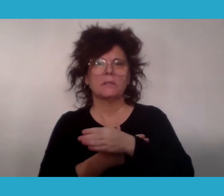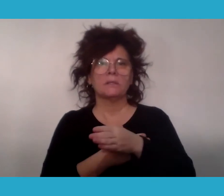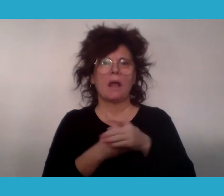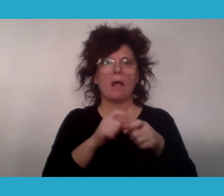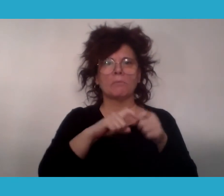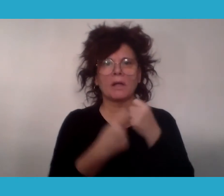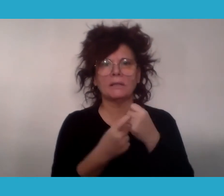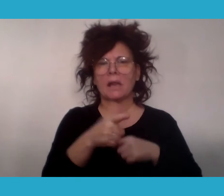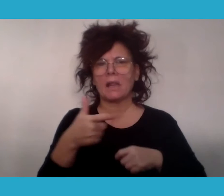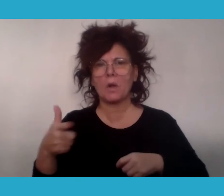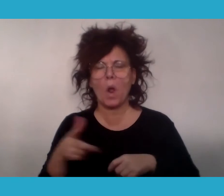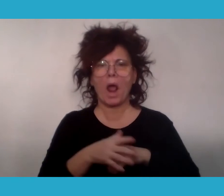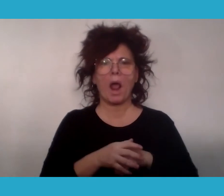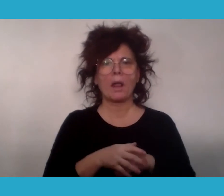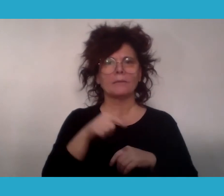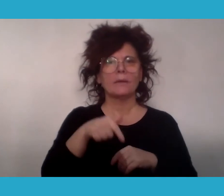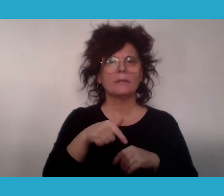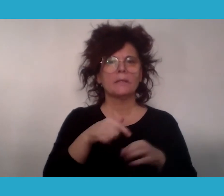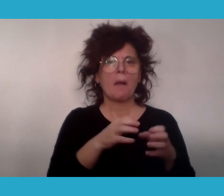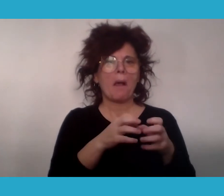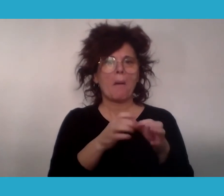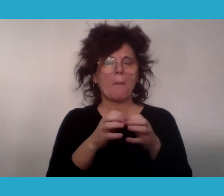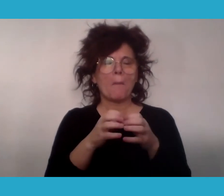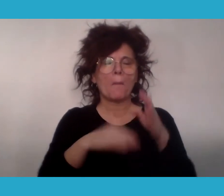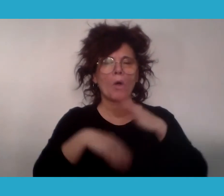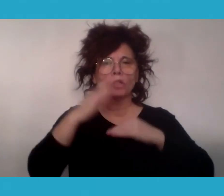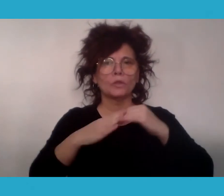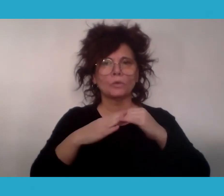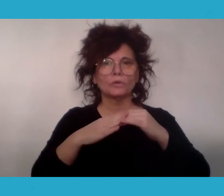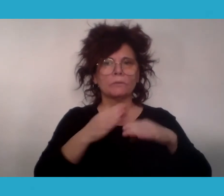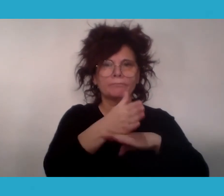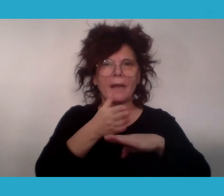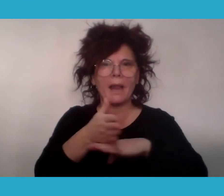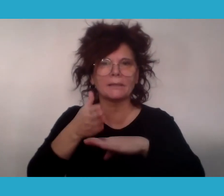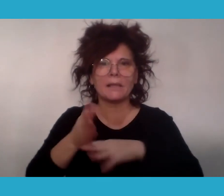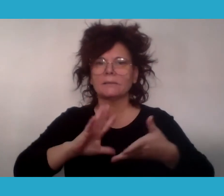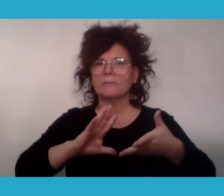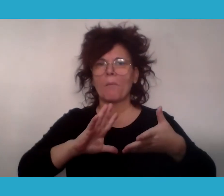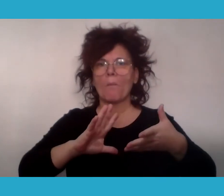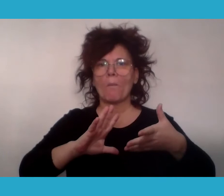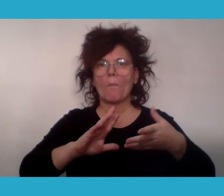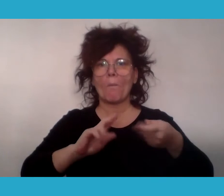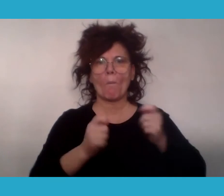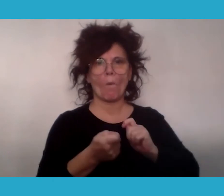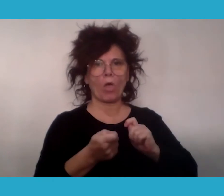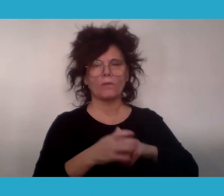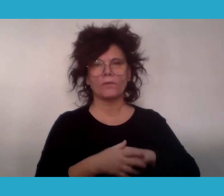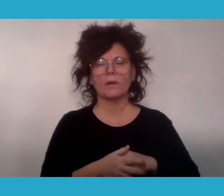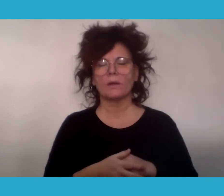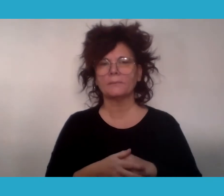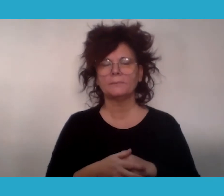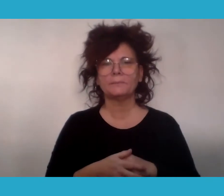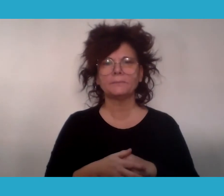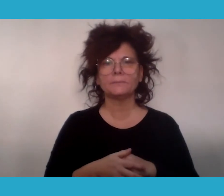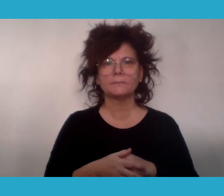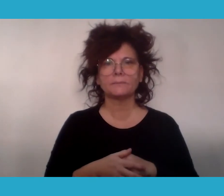de su familia propone efectuar modificaciones a la traza, desviando estas conforme a los puntos geográficos que cita y hacia el oeste, según y